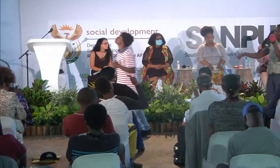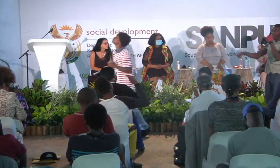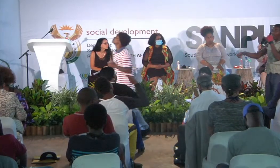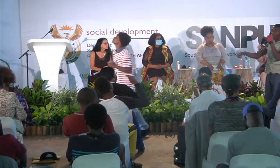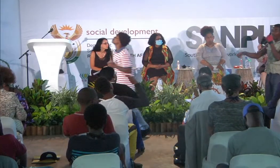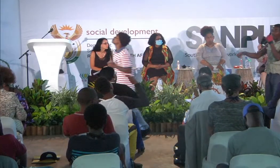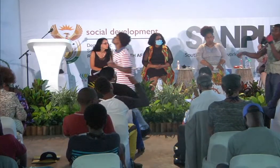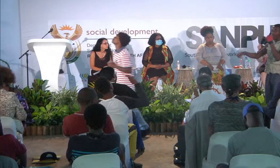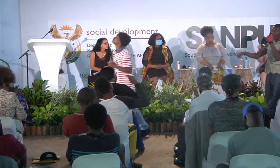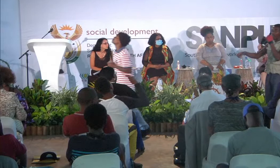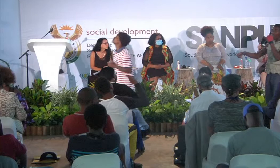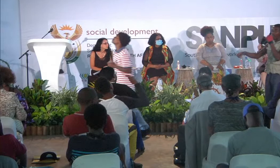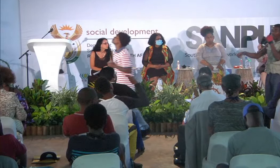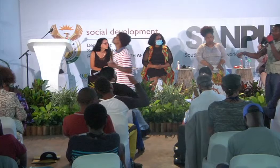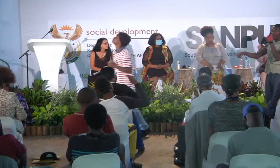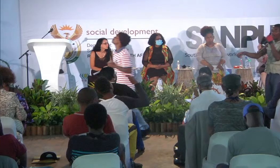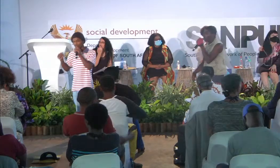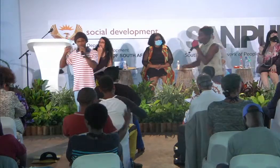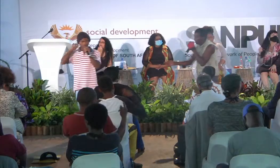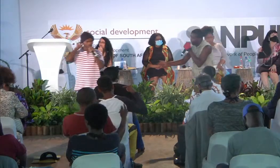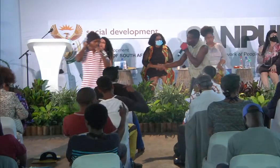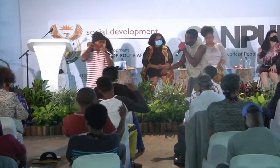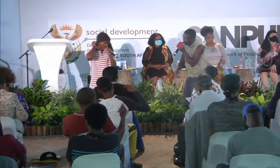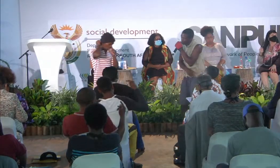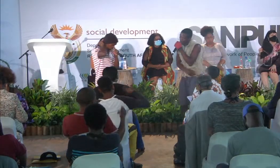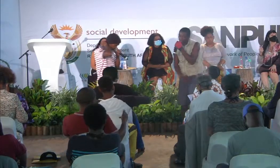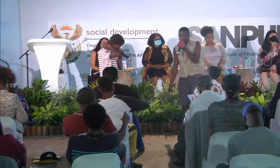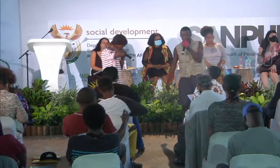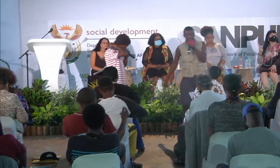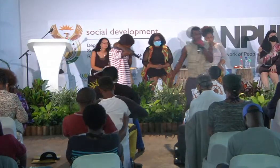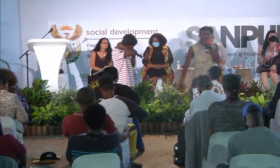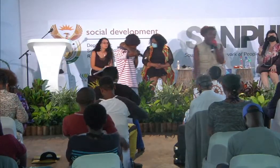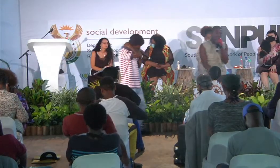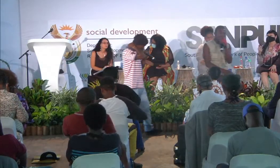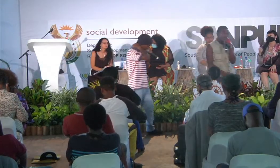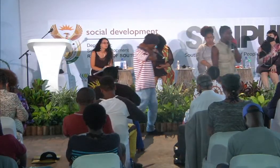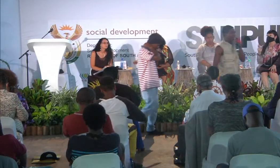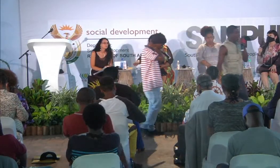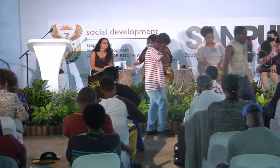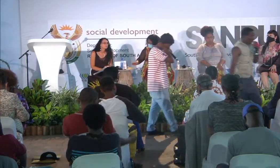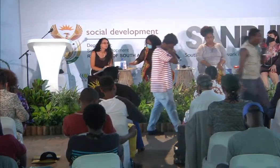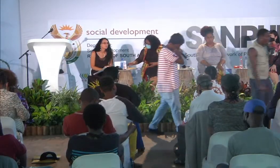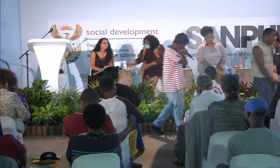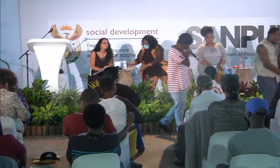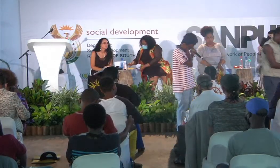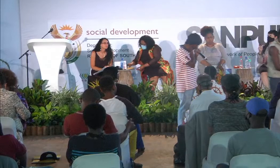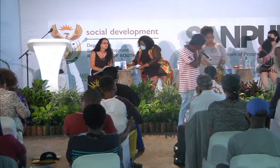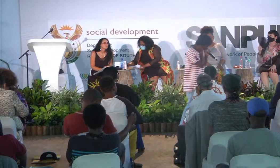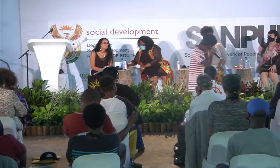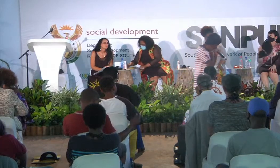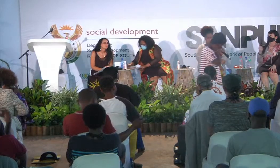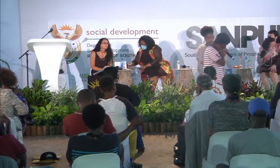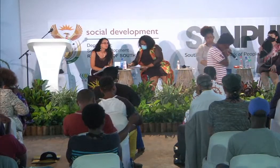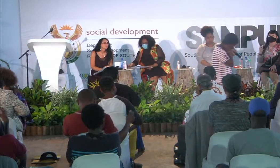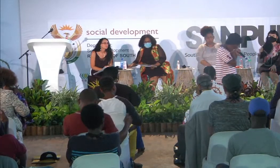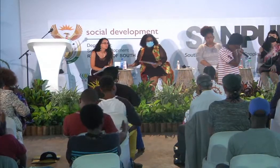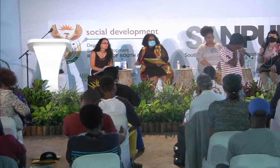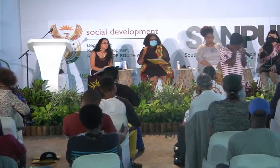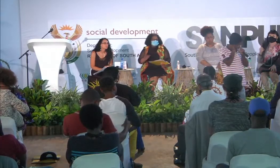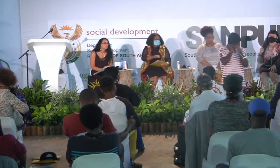yelele mama wo yelele mama yeah kwaphela abantu